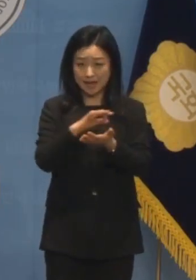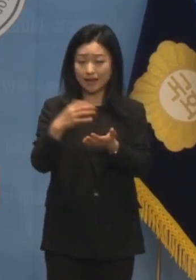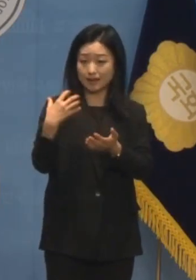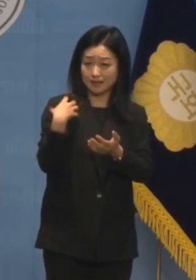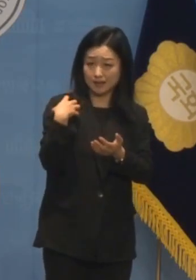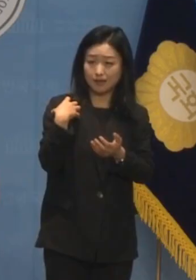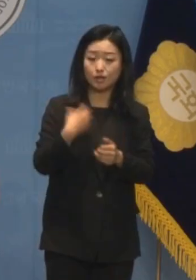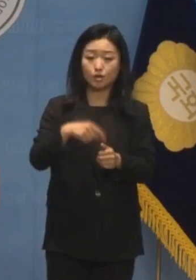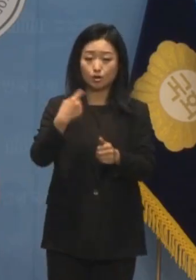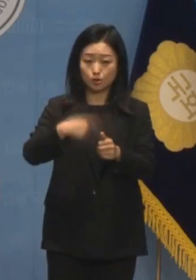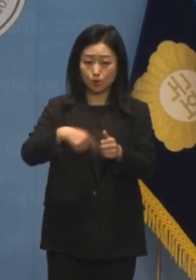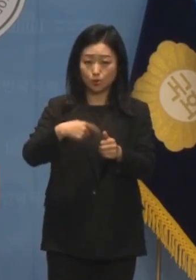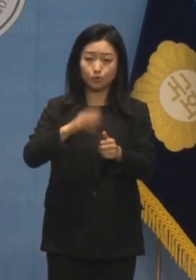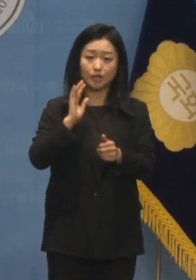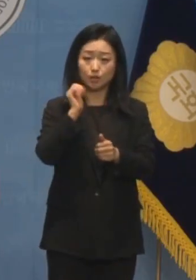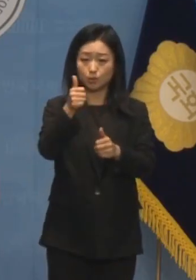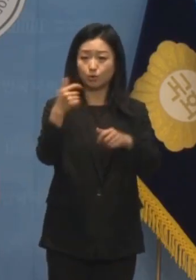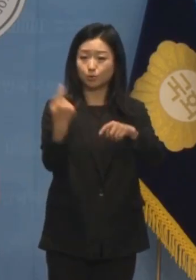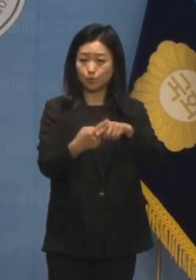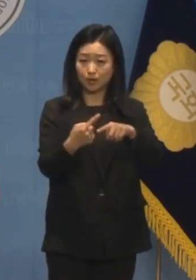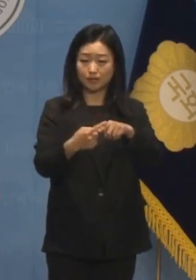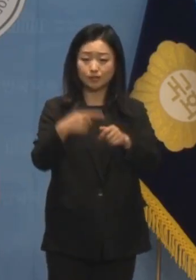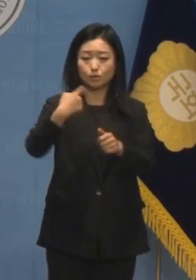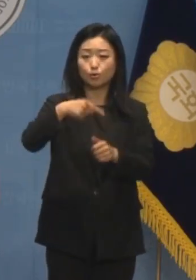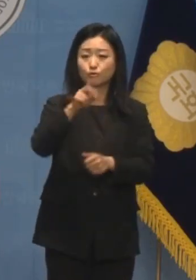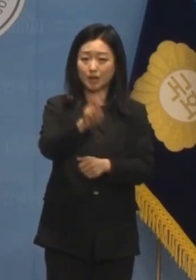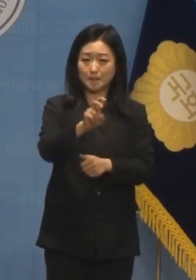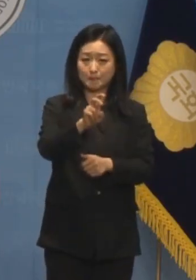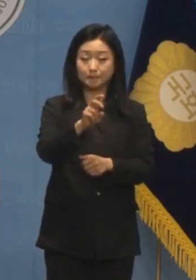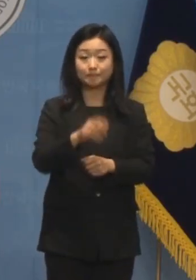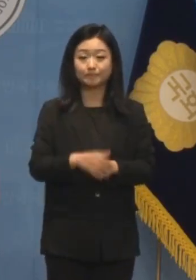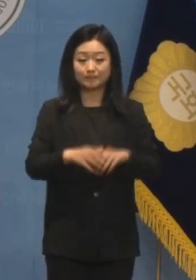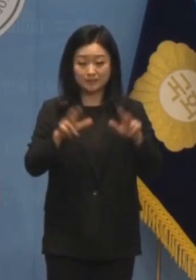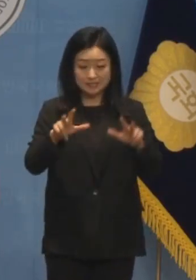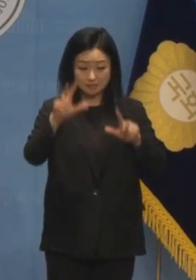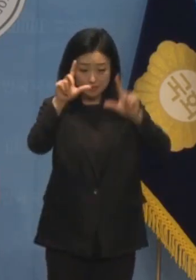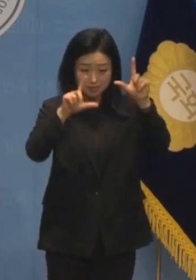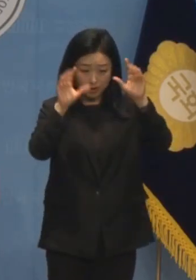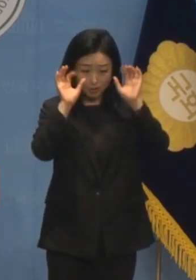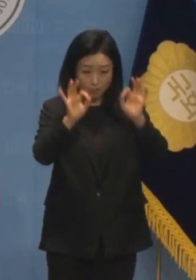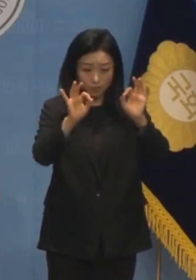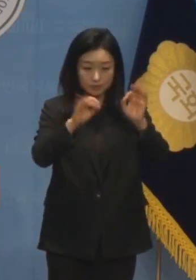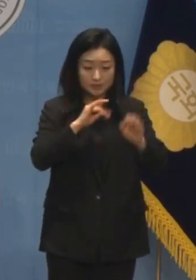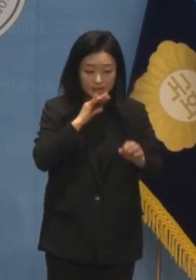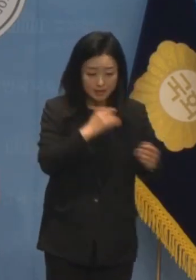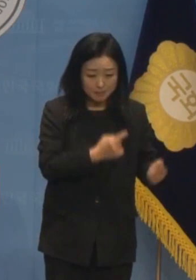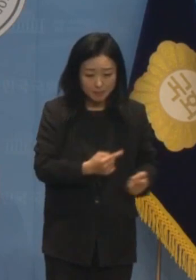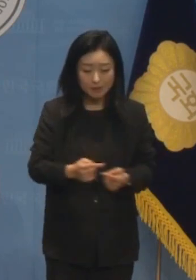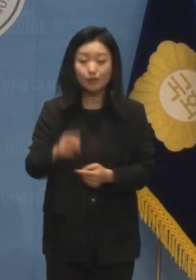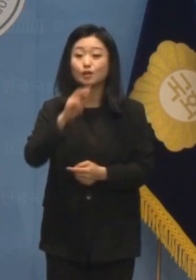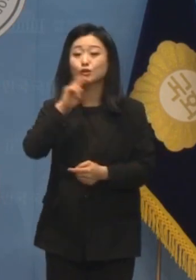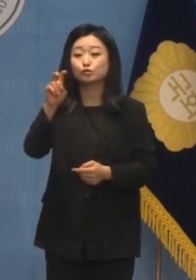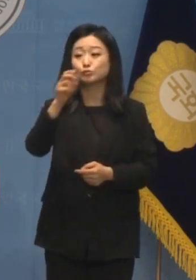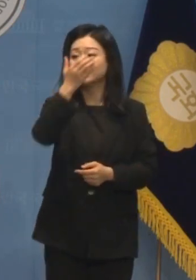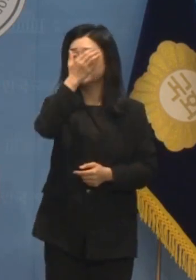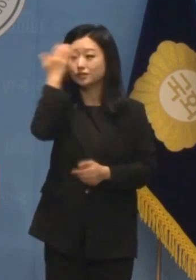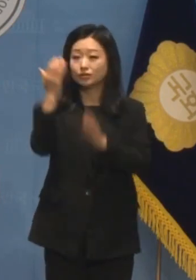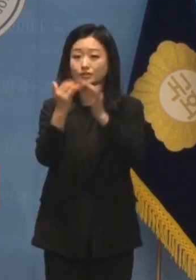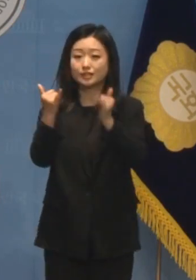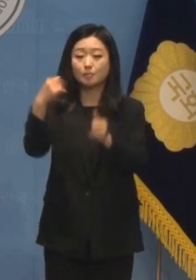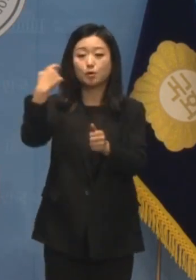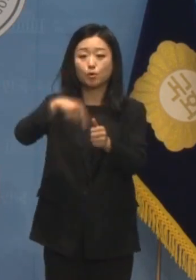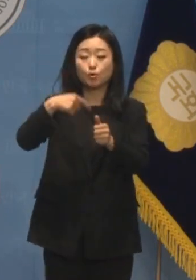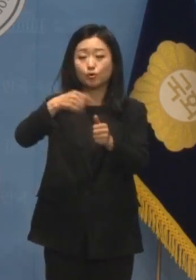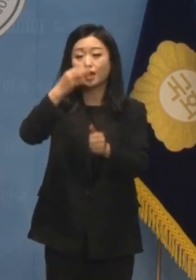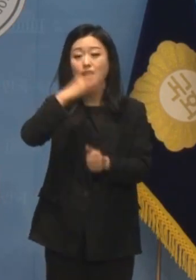교육소통령을 자처했다면 냉정하게 현재 20살이 된 서울 청년의 교육